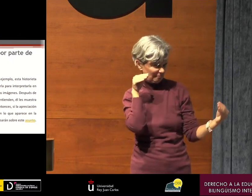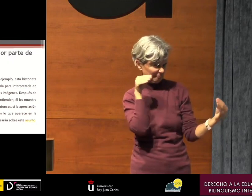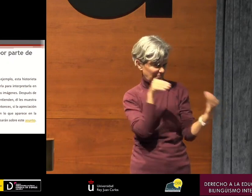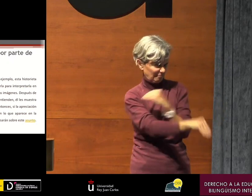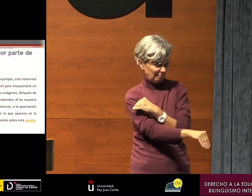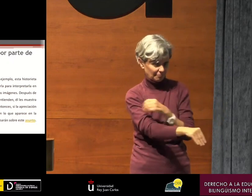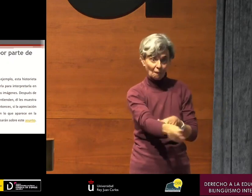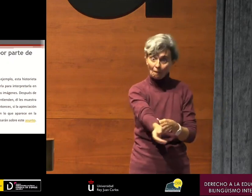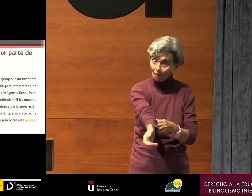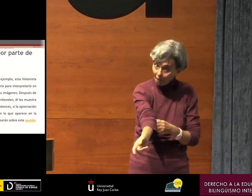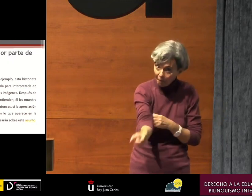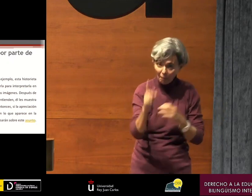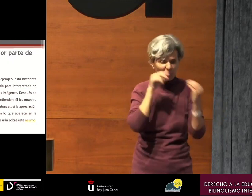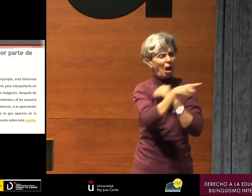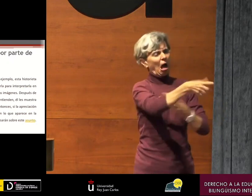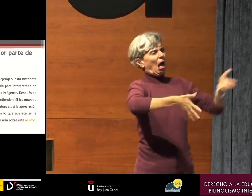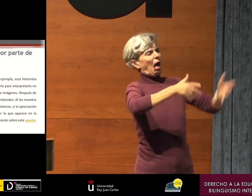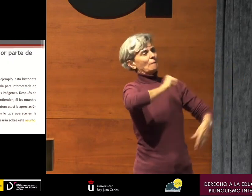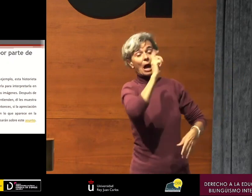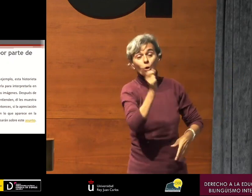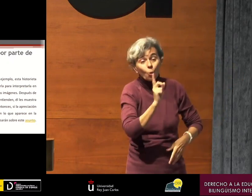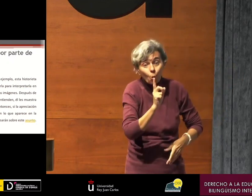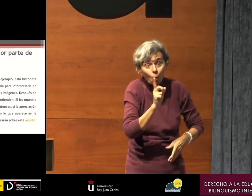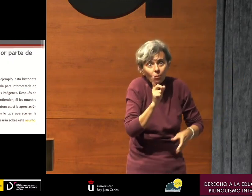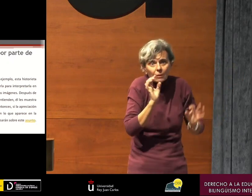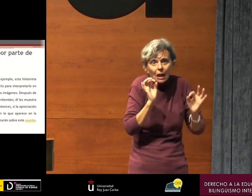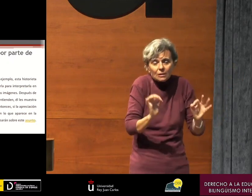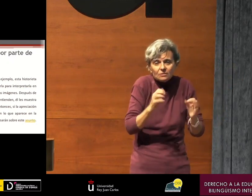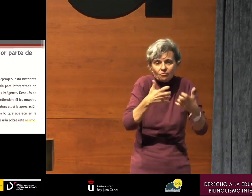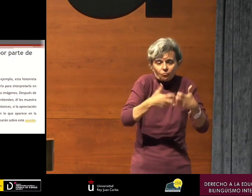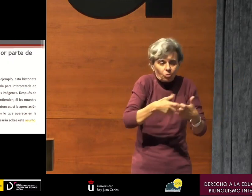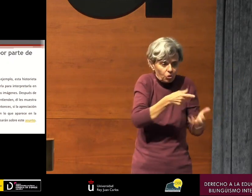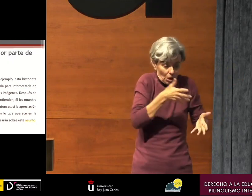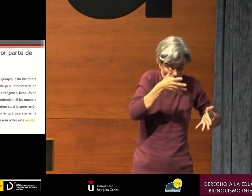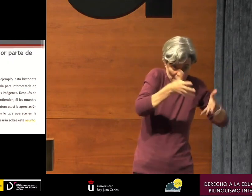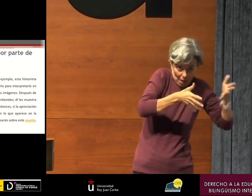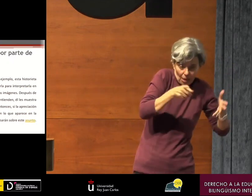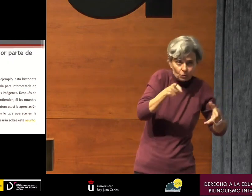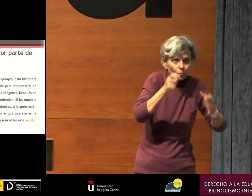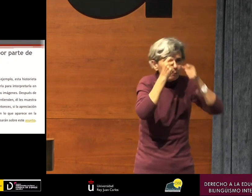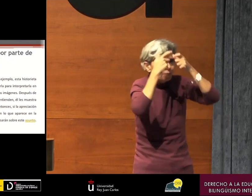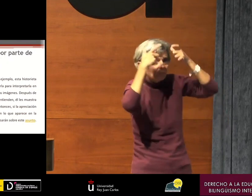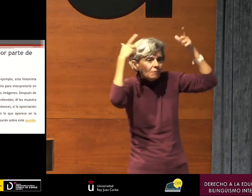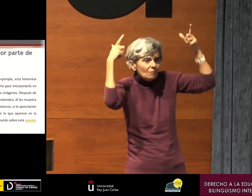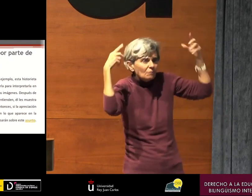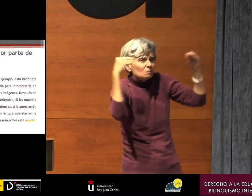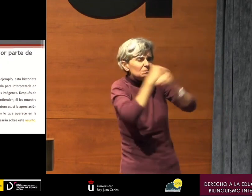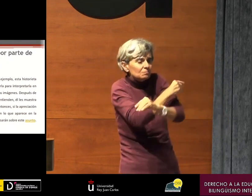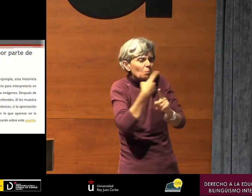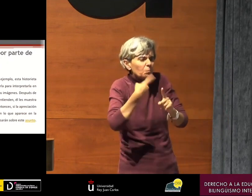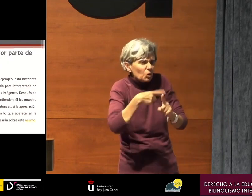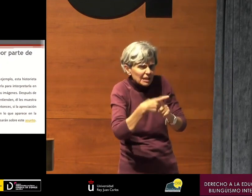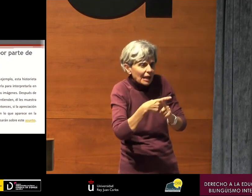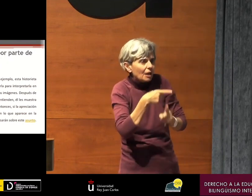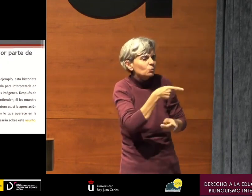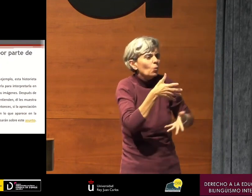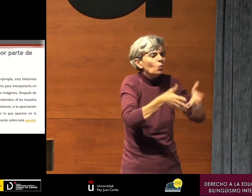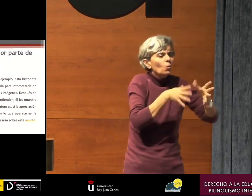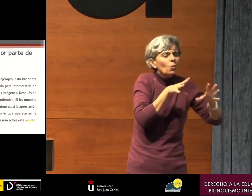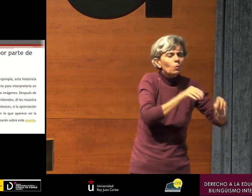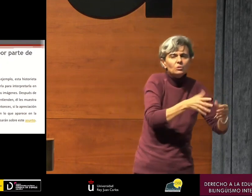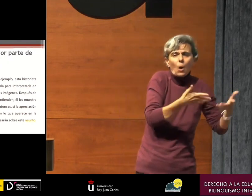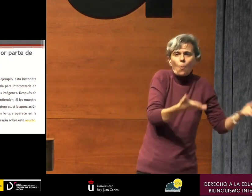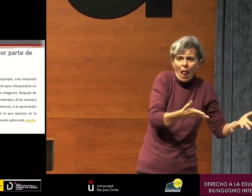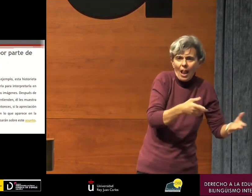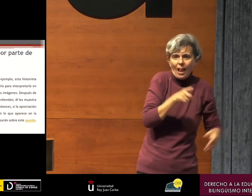tiene que explicar lo que ha entendido y ver si efectivamente coincide o no con lo que ha explicado. Así, de esa manera, ellos